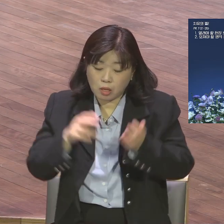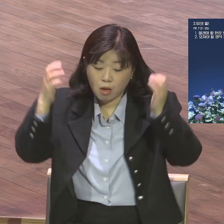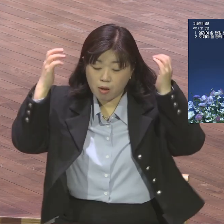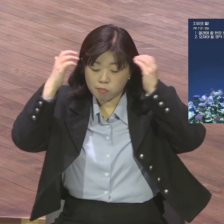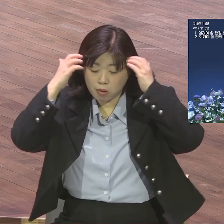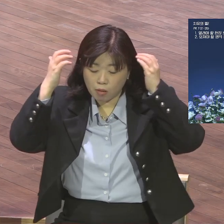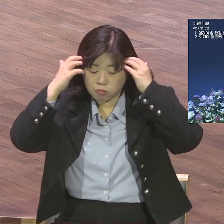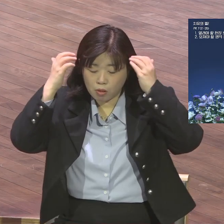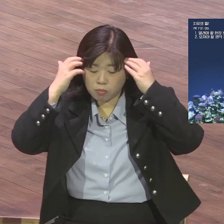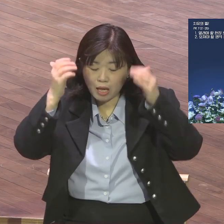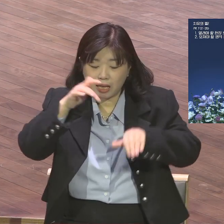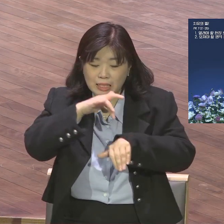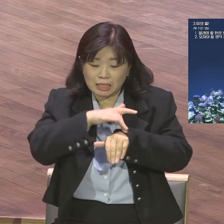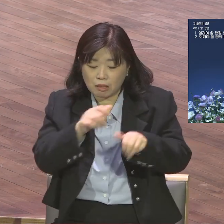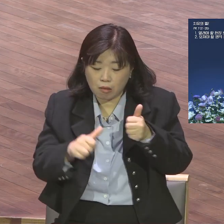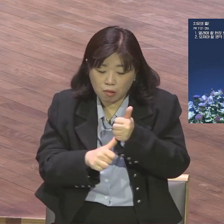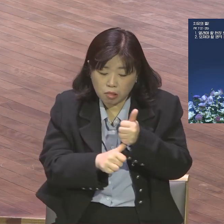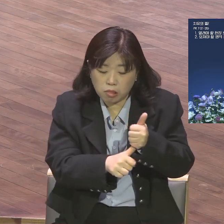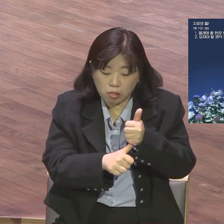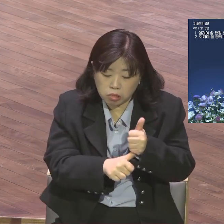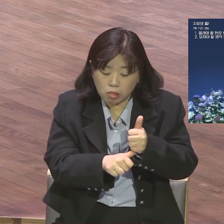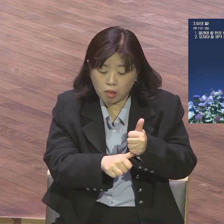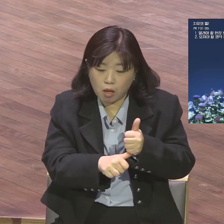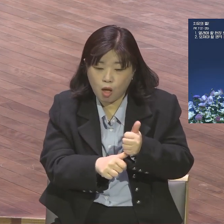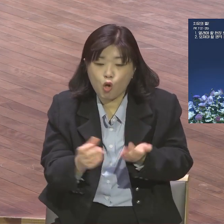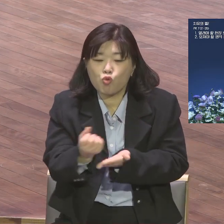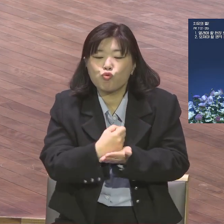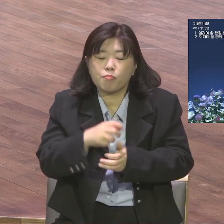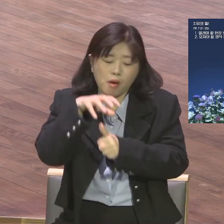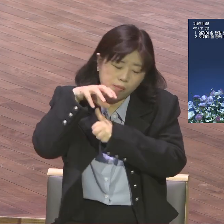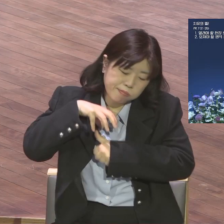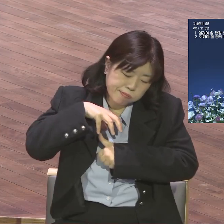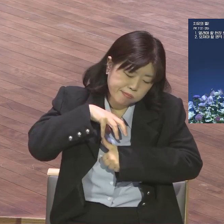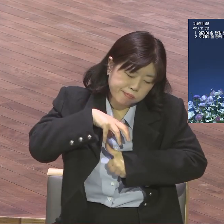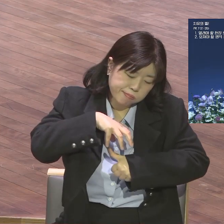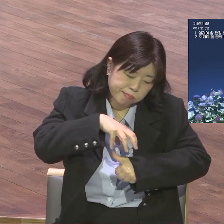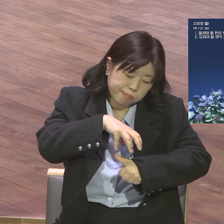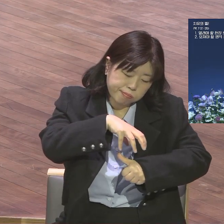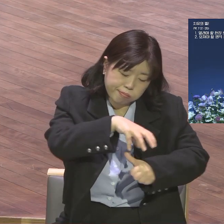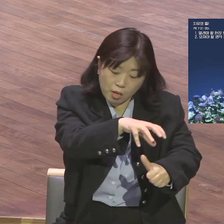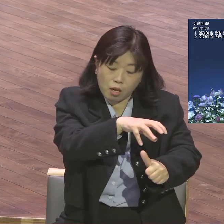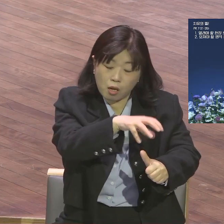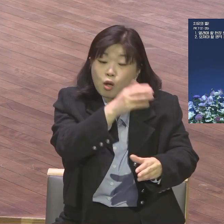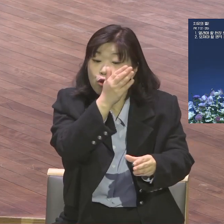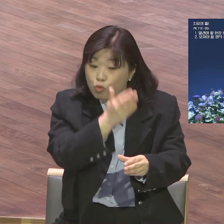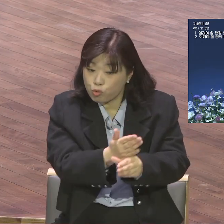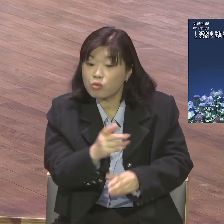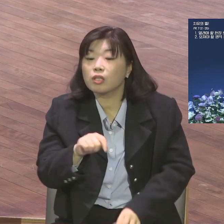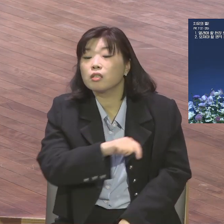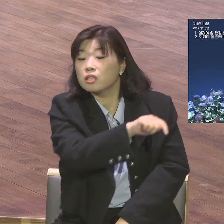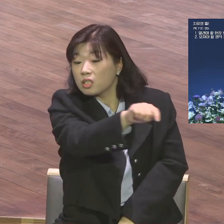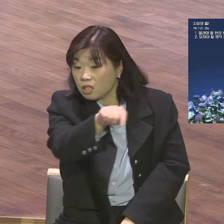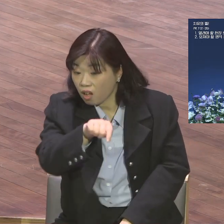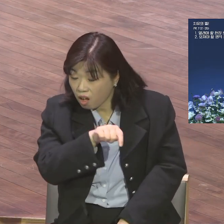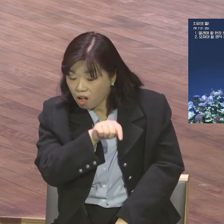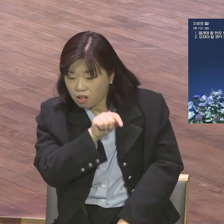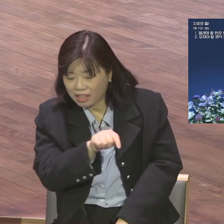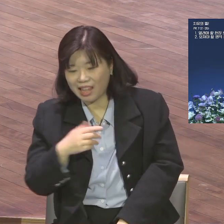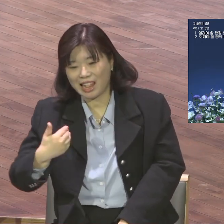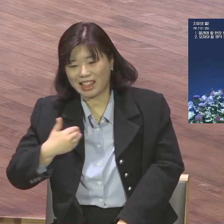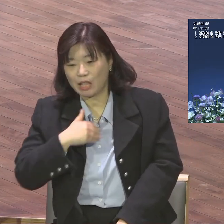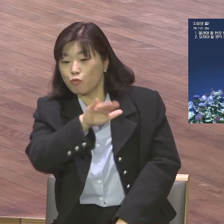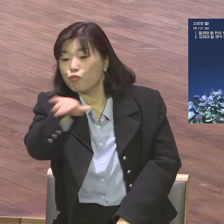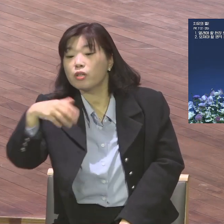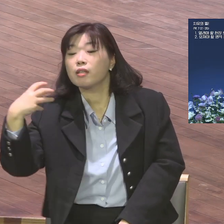유리 방황을 하다가 헤매고 있는 이런 영적 상태에 있는 그들을 향해서 우리는 뭐라고